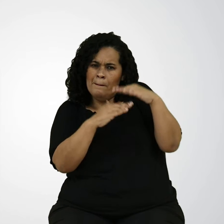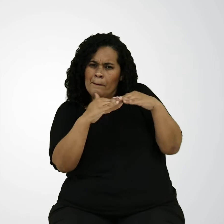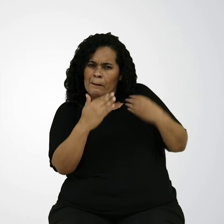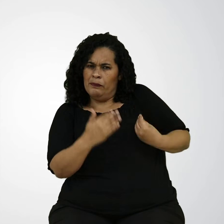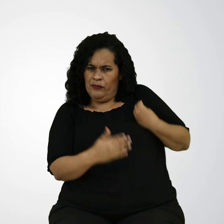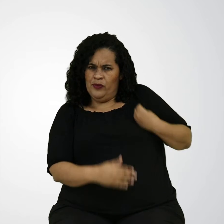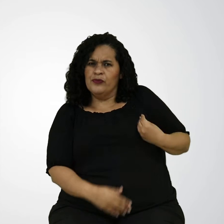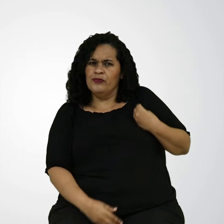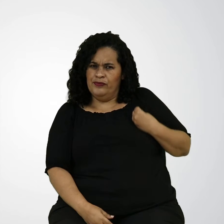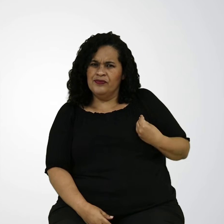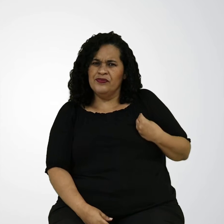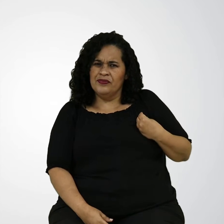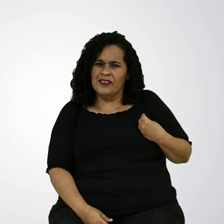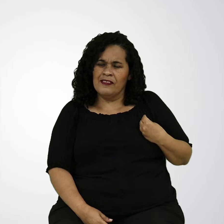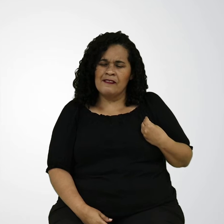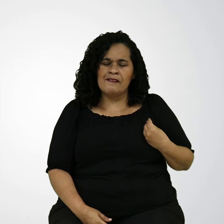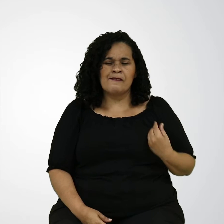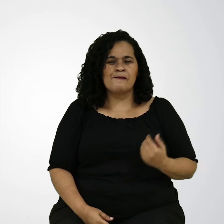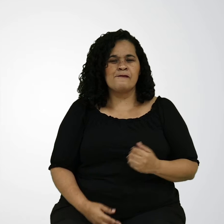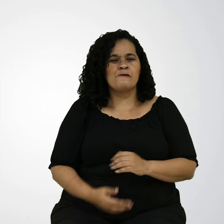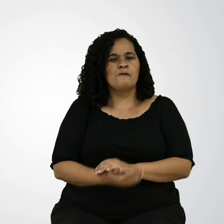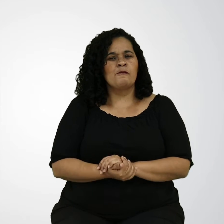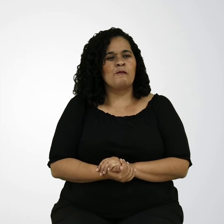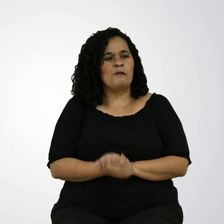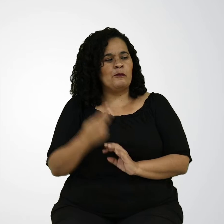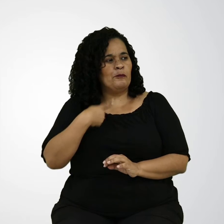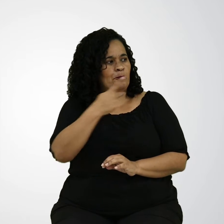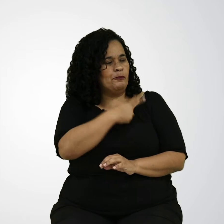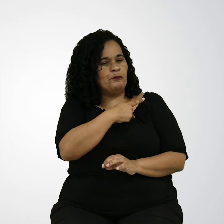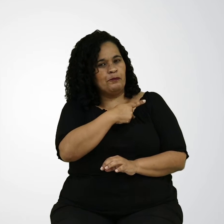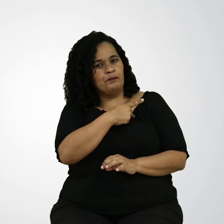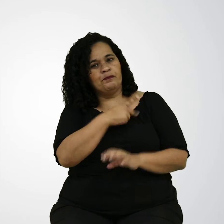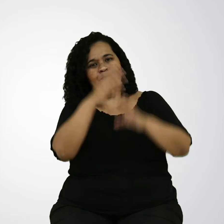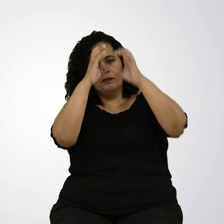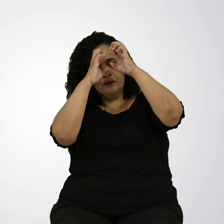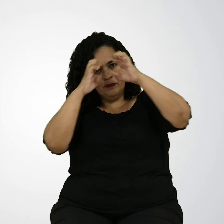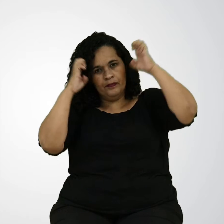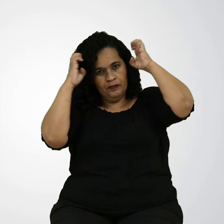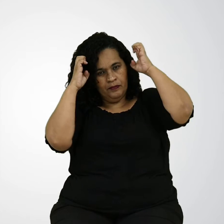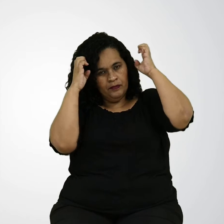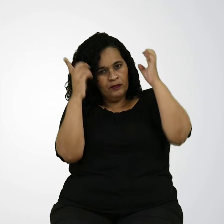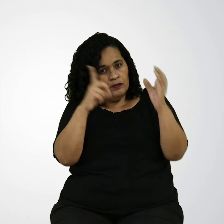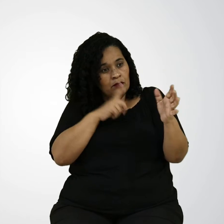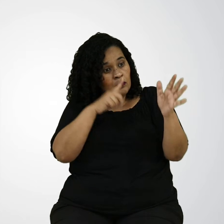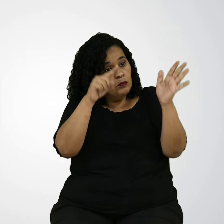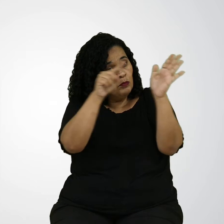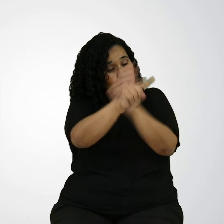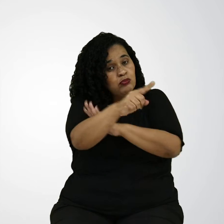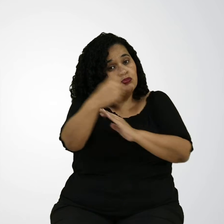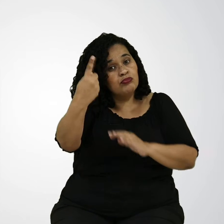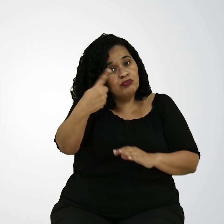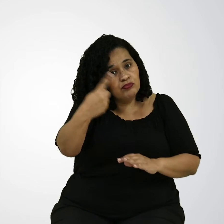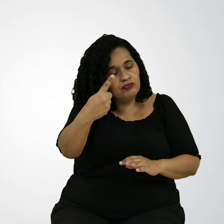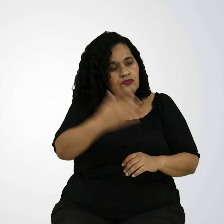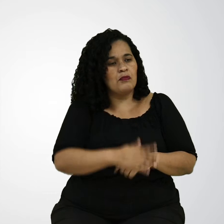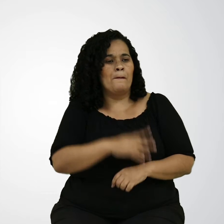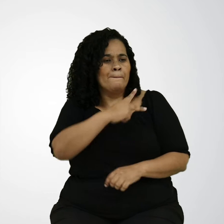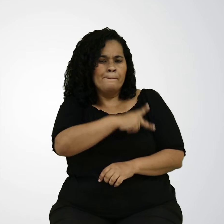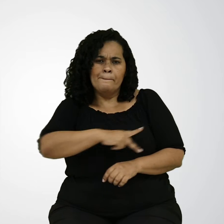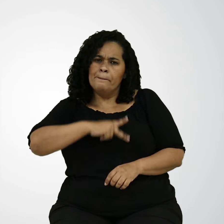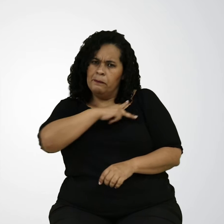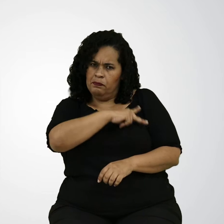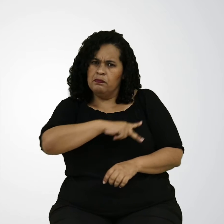lidar de maneira prática, né? Pastor Eleilto, vamos então para a nossa primeira pergunta. O apóstolo Paulo aqui,